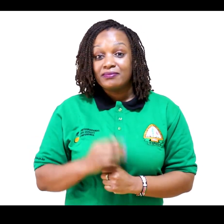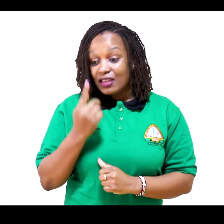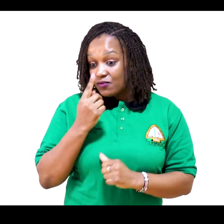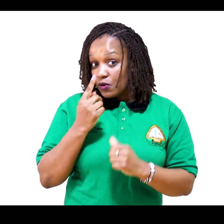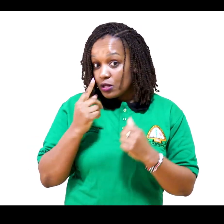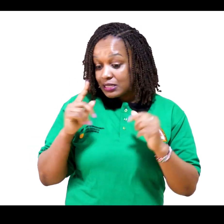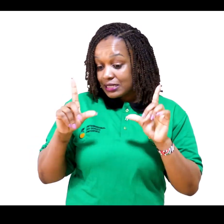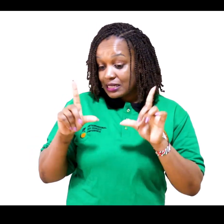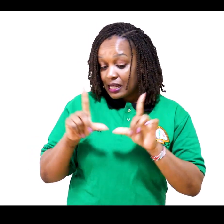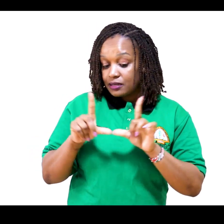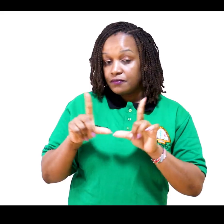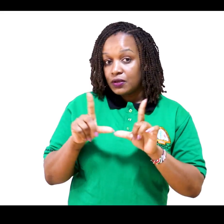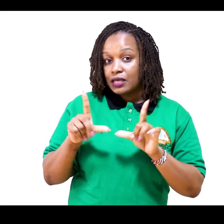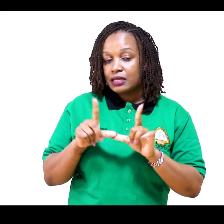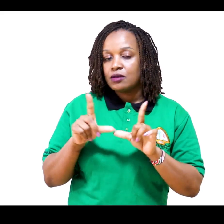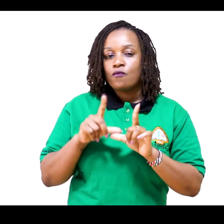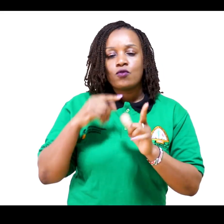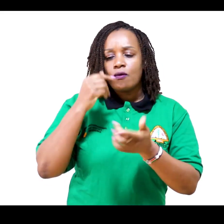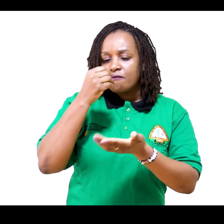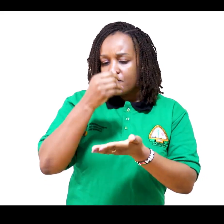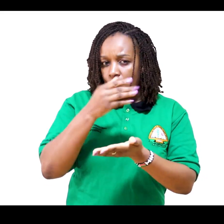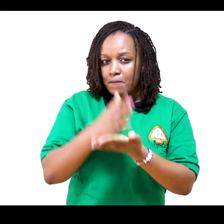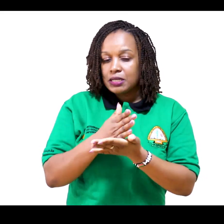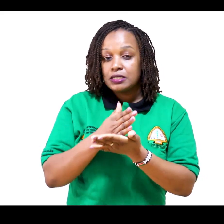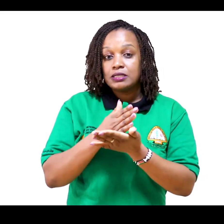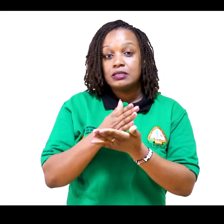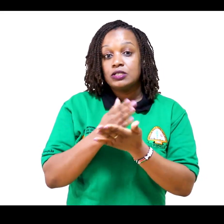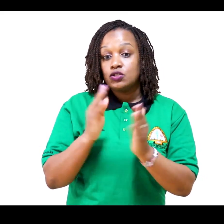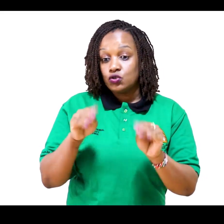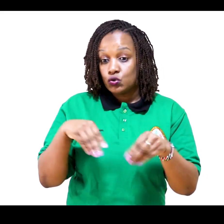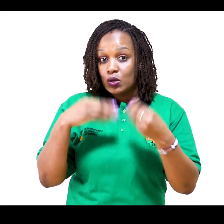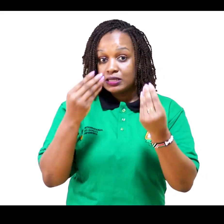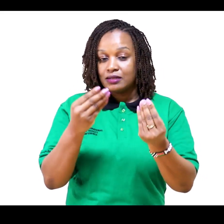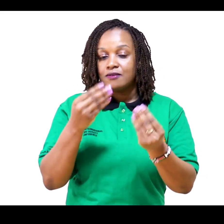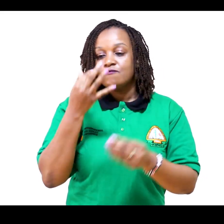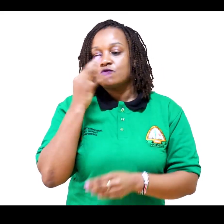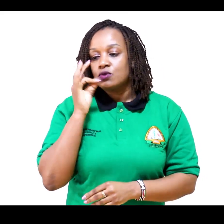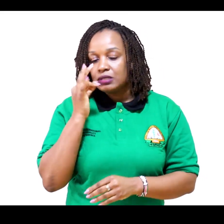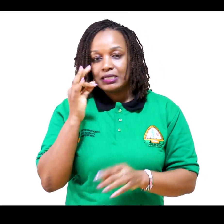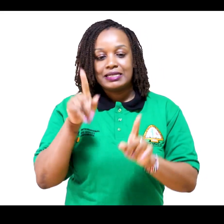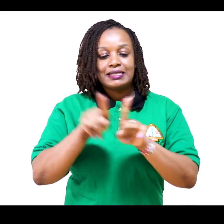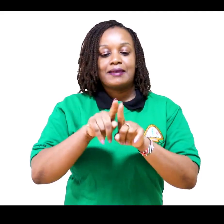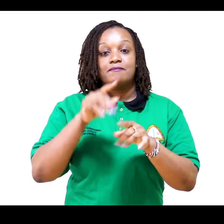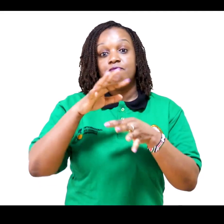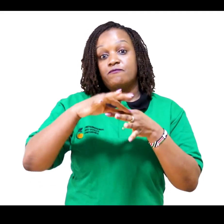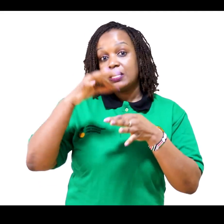Kwa kupata cheti cha utoaji wa ulinganifu wa matunda na mboga, mteja anatakiwa